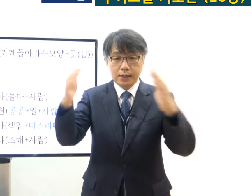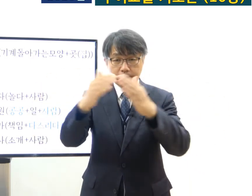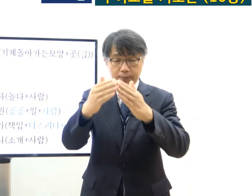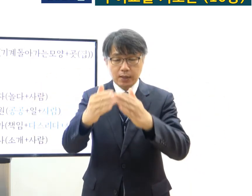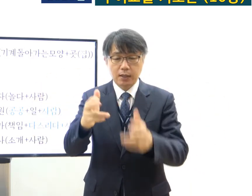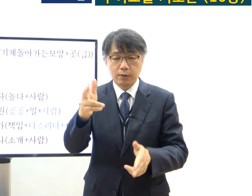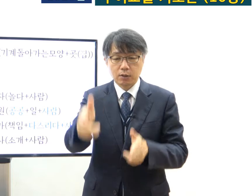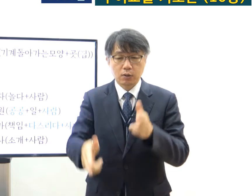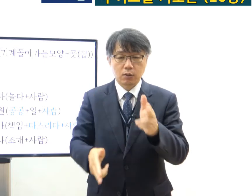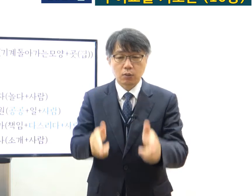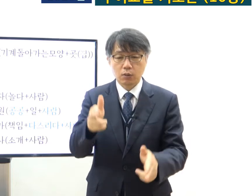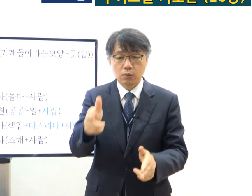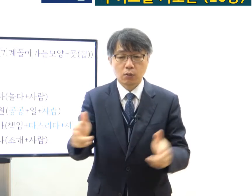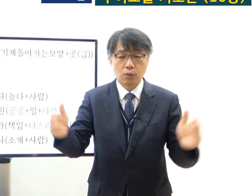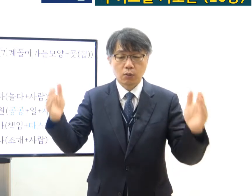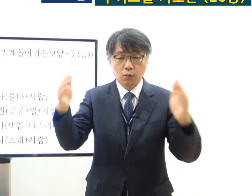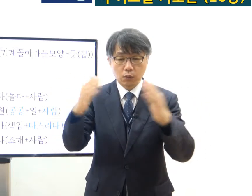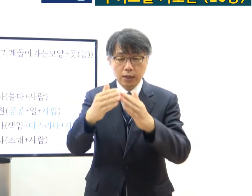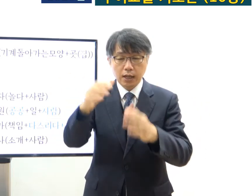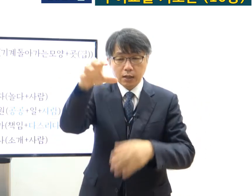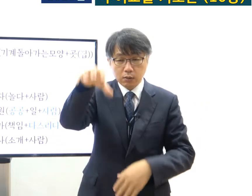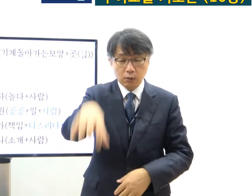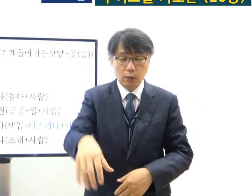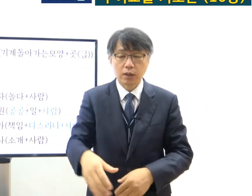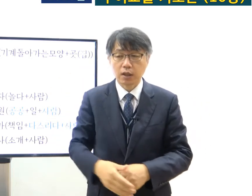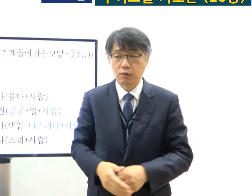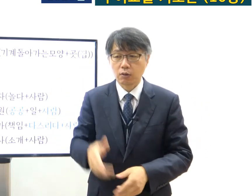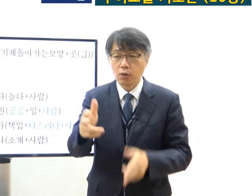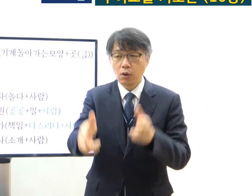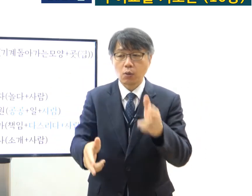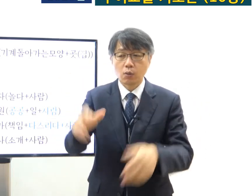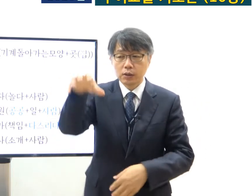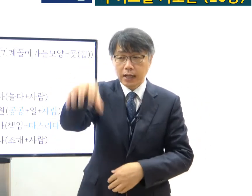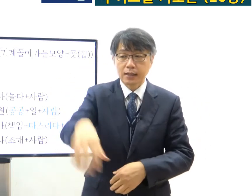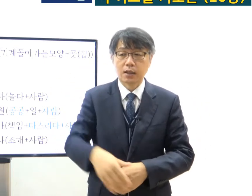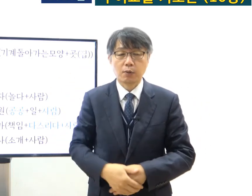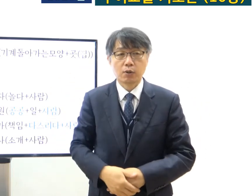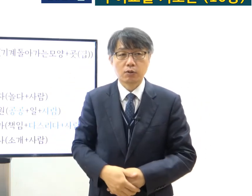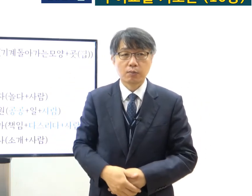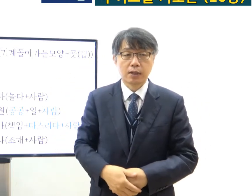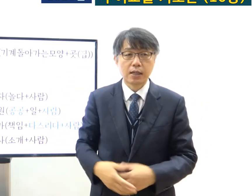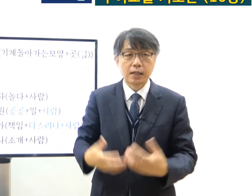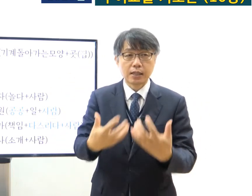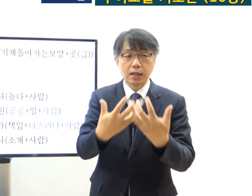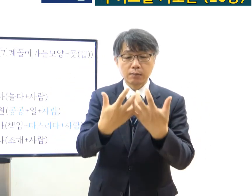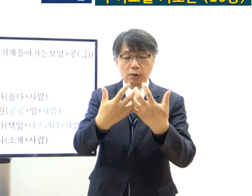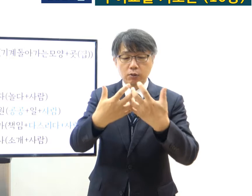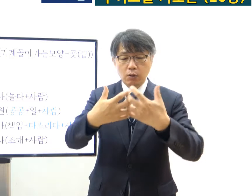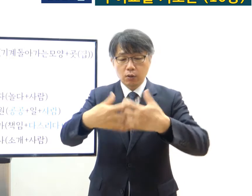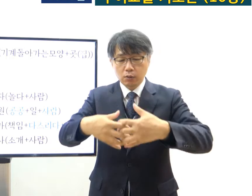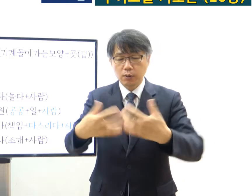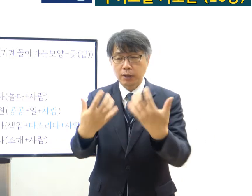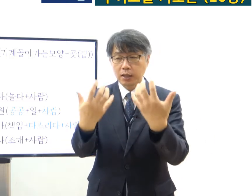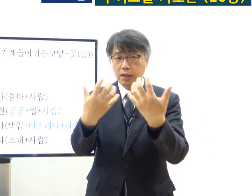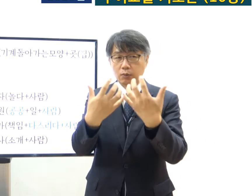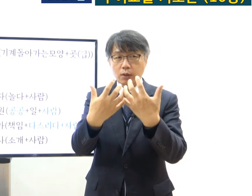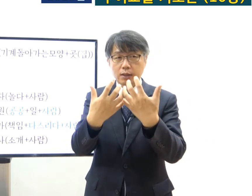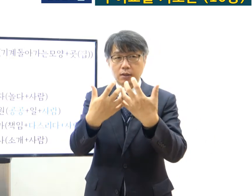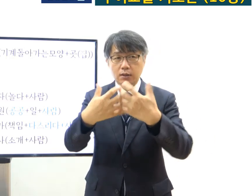공장집 아니면 공장 이렇게 되고요. 공장 이렇게 표현해도 됩니다. 기계는 배웠죠. 톱니바퀴가 이렇게 돌아가는 거라